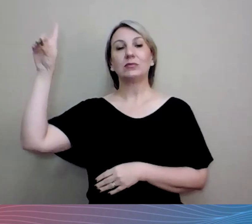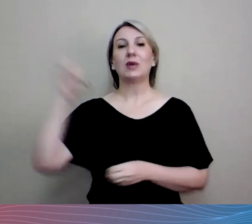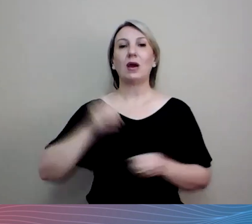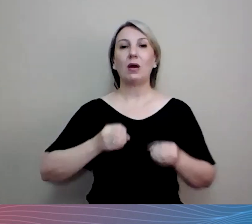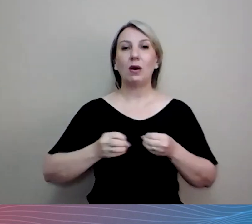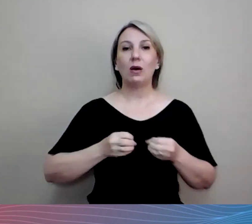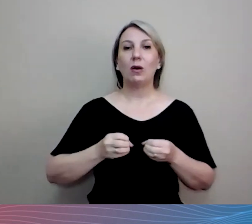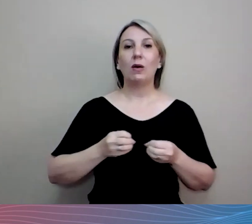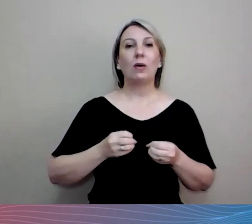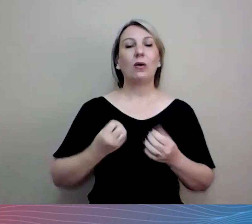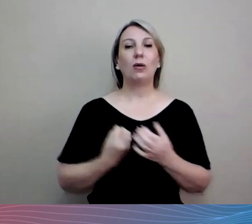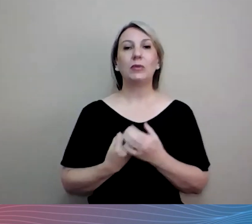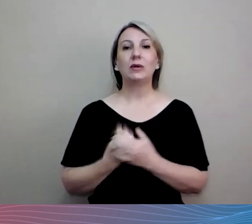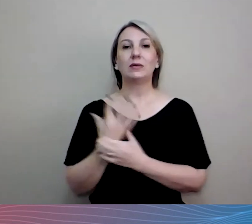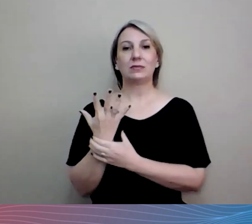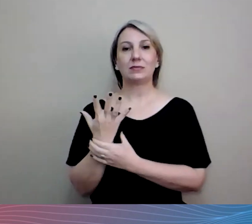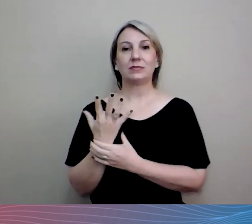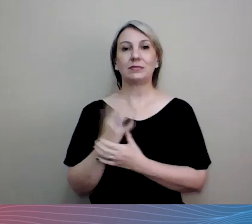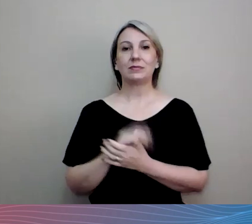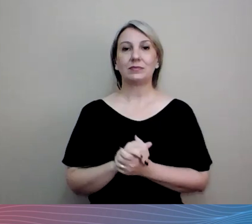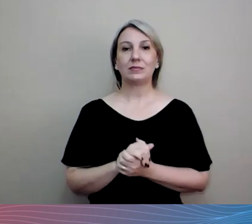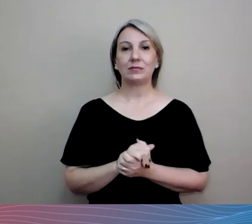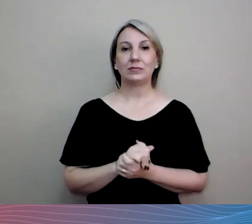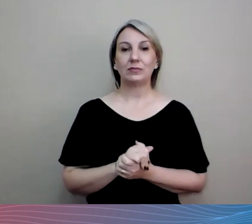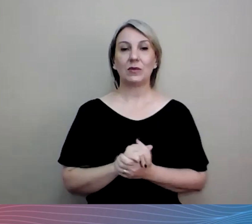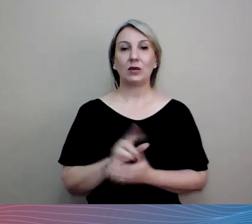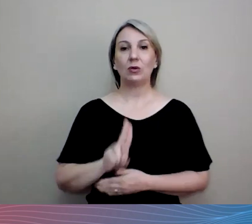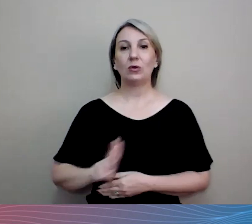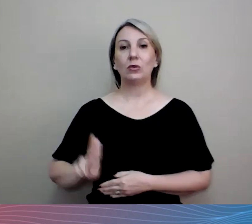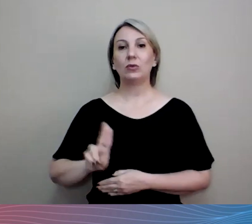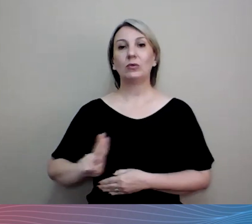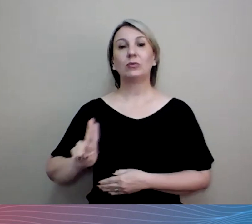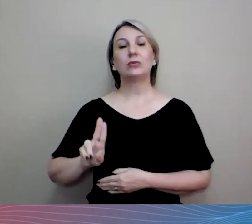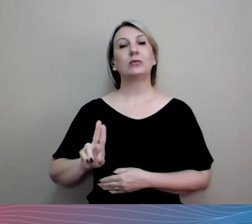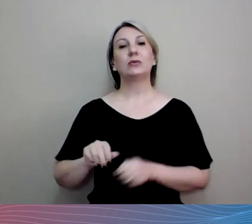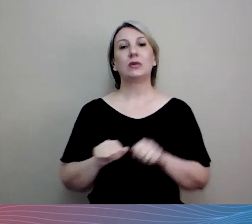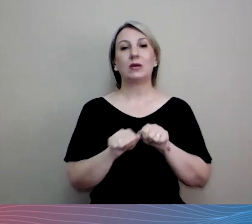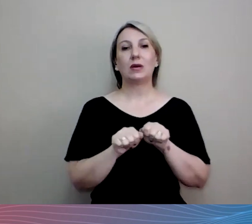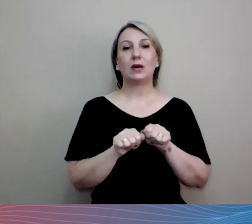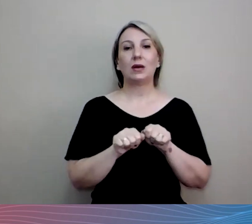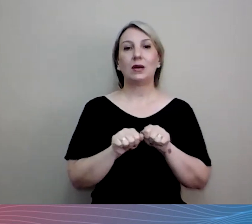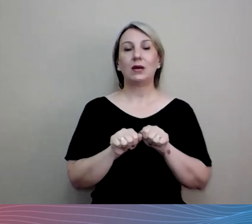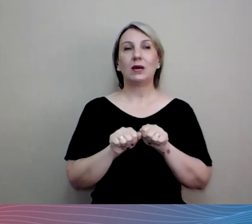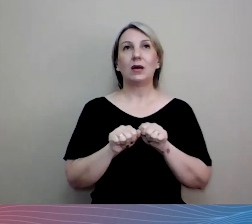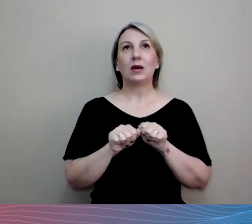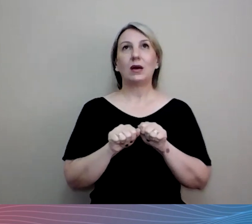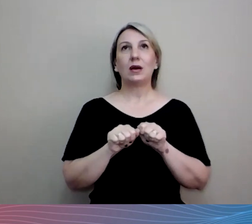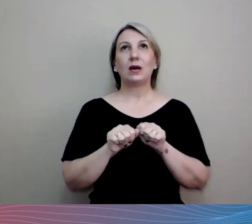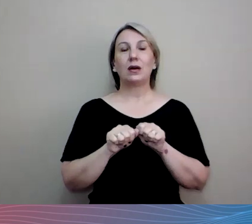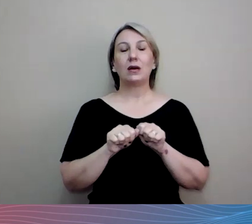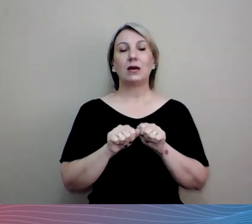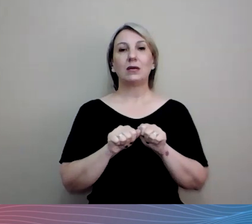usar apóstolo, no caso aqui é o apóstolo Paulo, como o